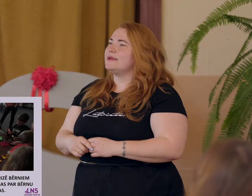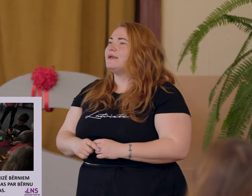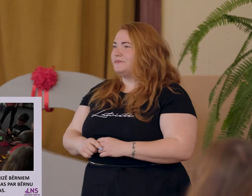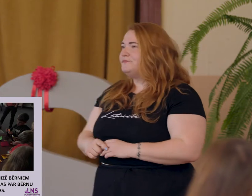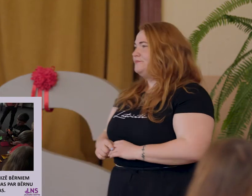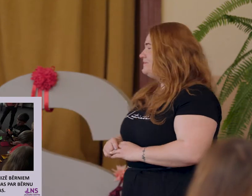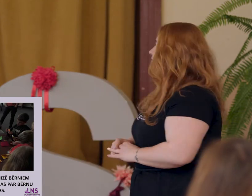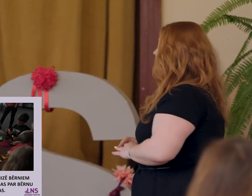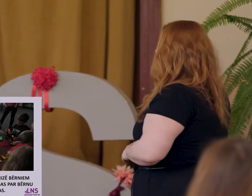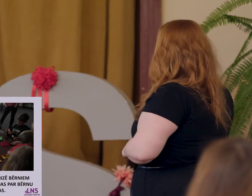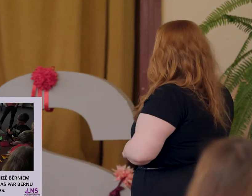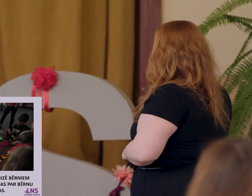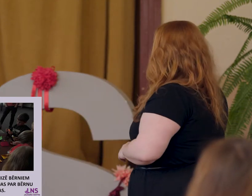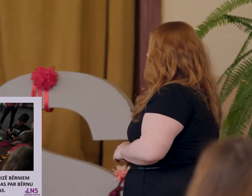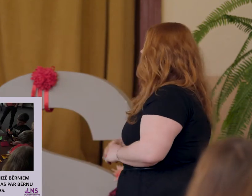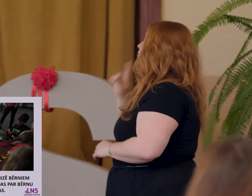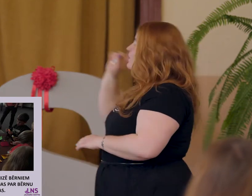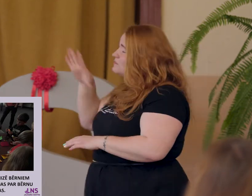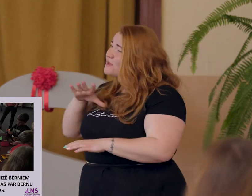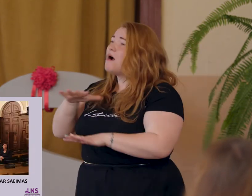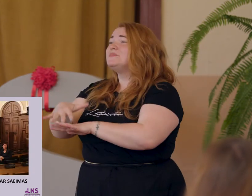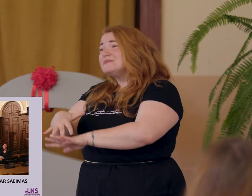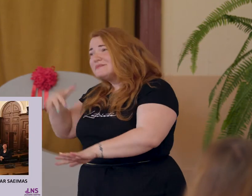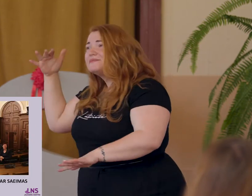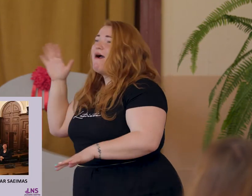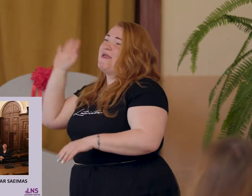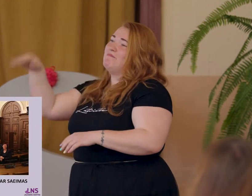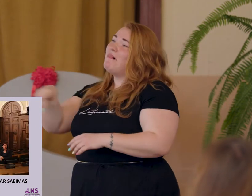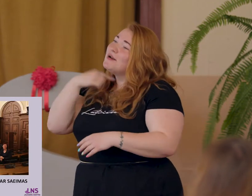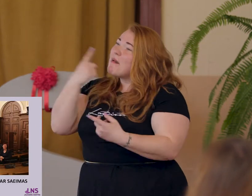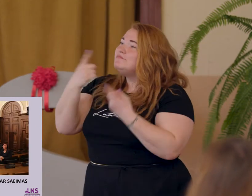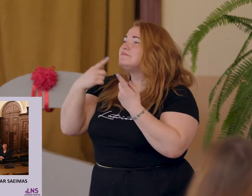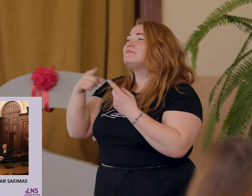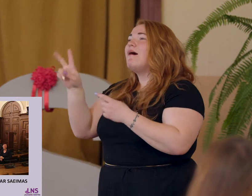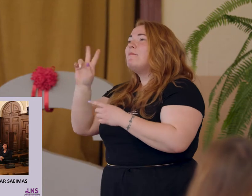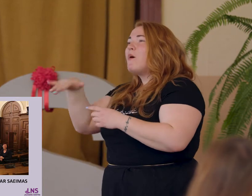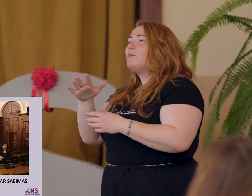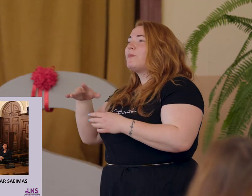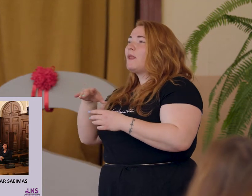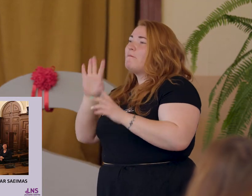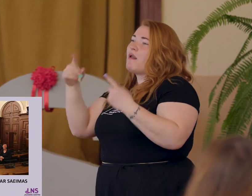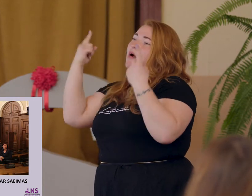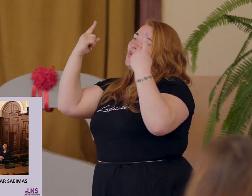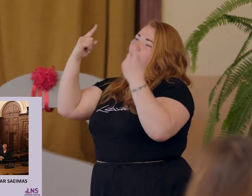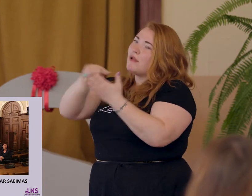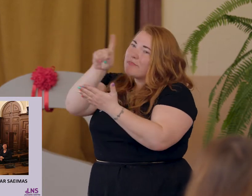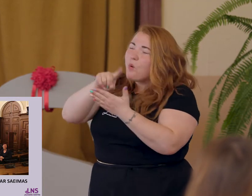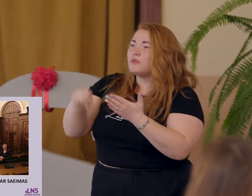nebūtu garlaicīgi. Un arī mēs apmeklējām Saeimu un arī tikāmies ar deputātu, jā, par